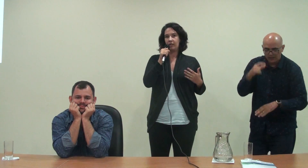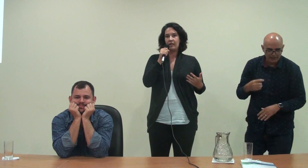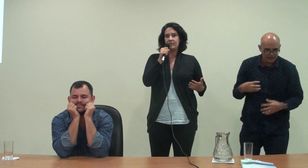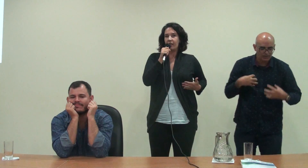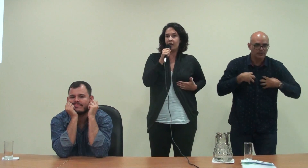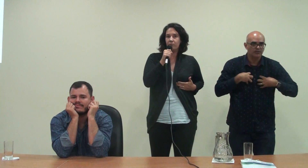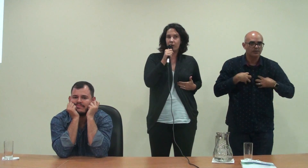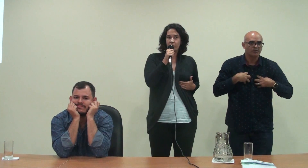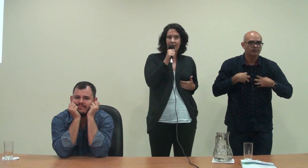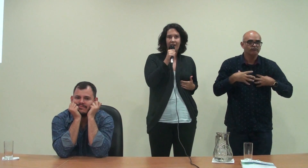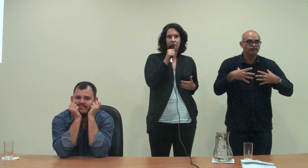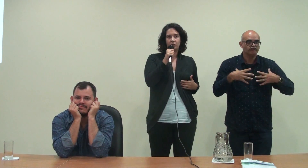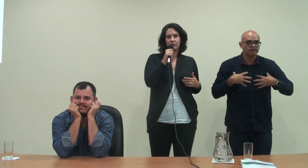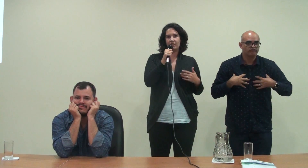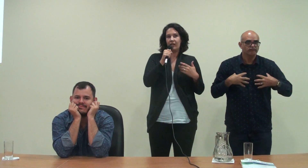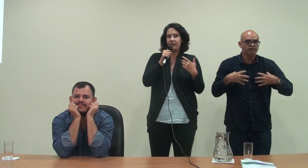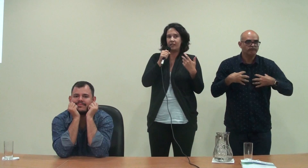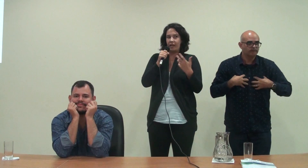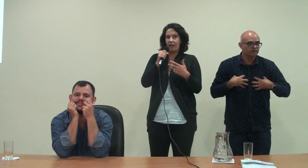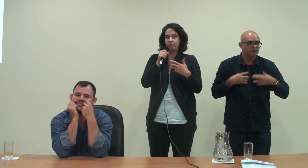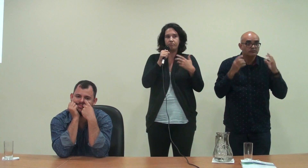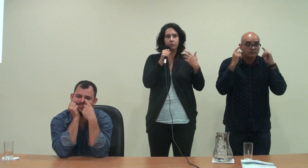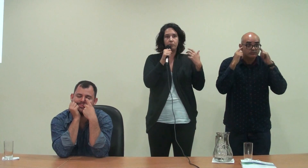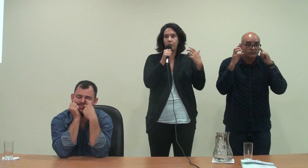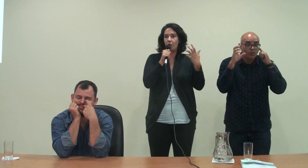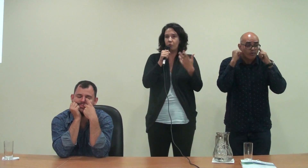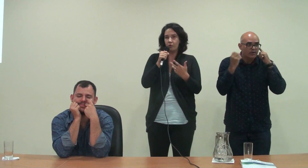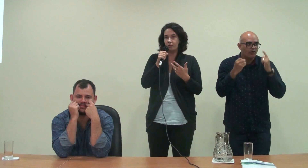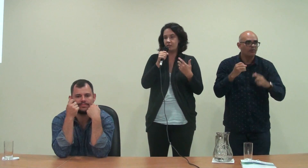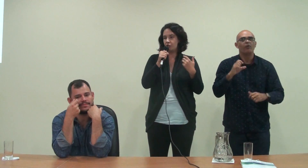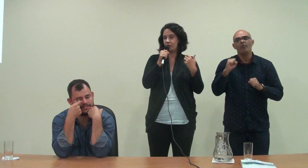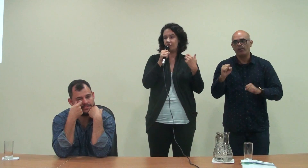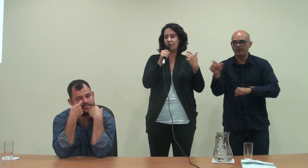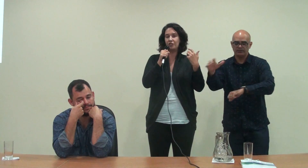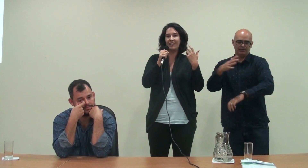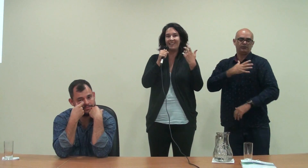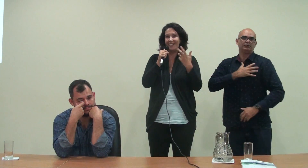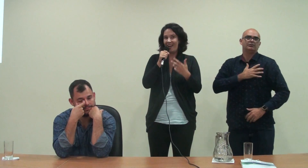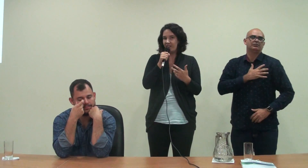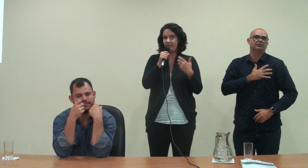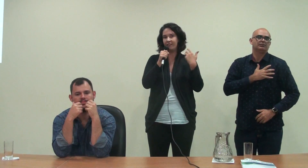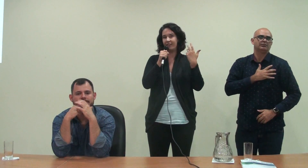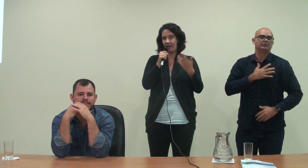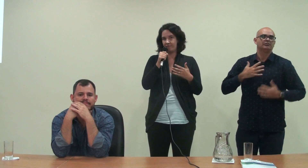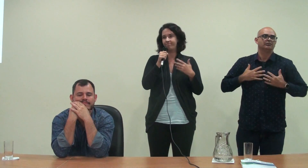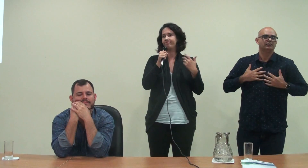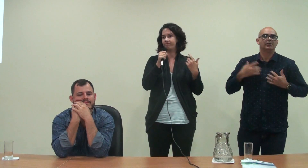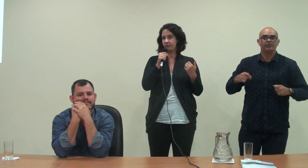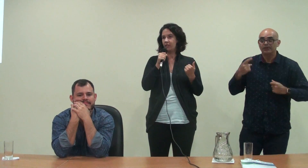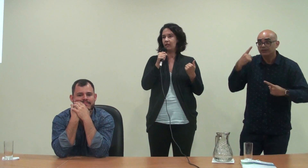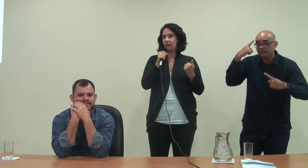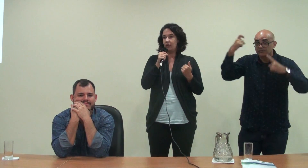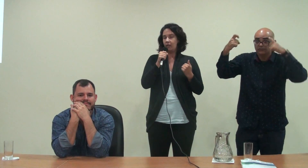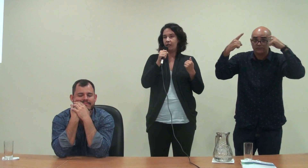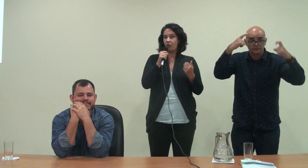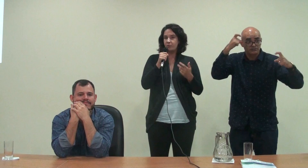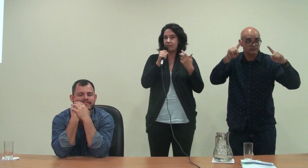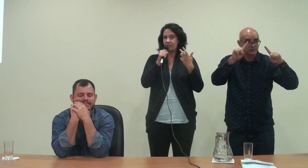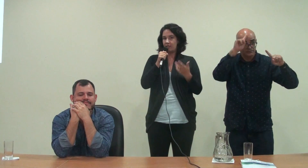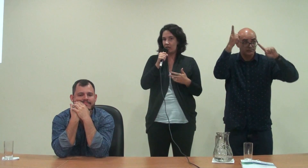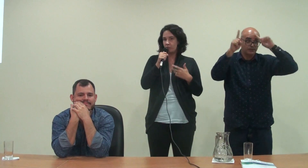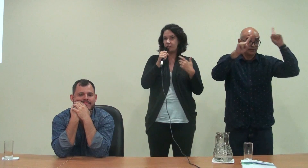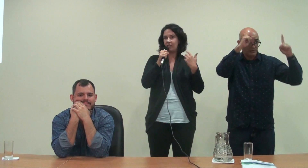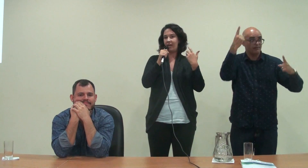pneumonia? Será que é pelo tato? Será que é por algum outro sentido? A gente tem que reinventar. E